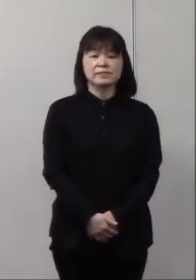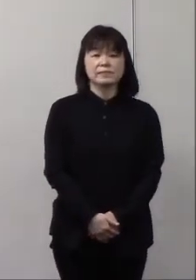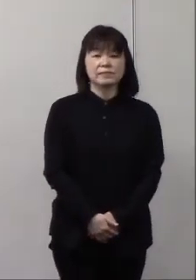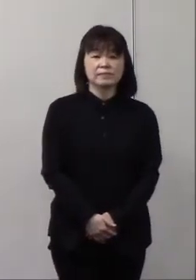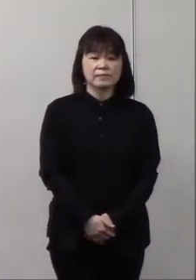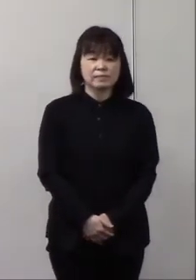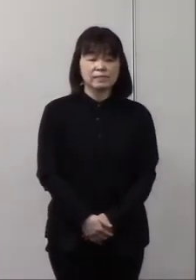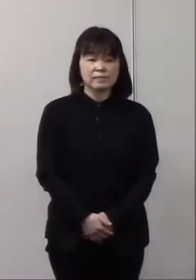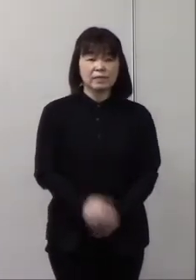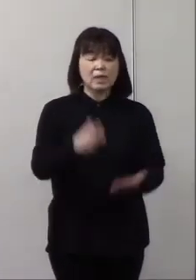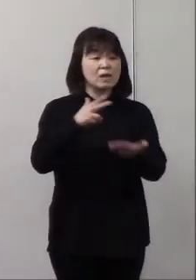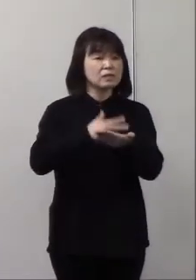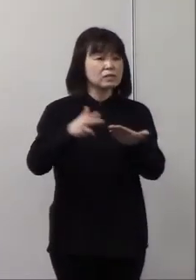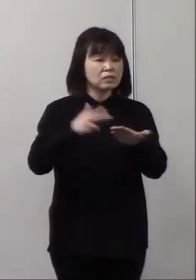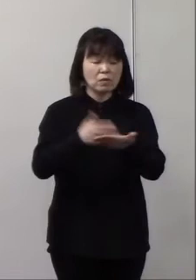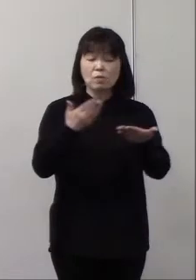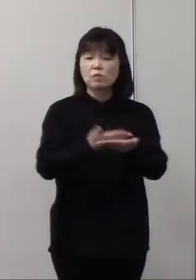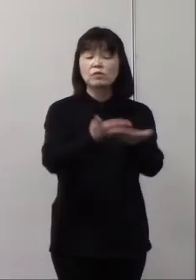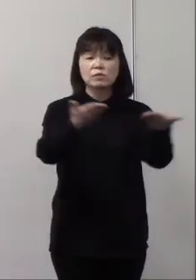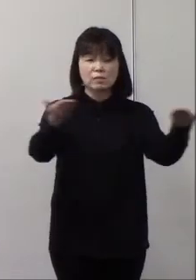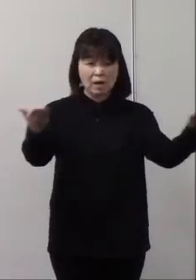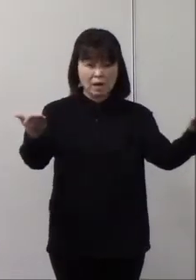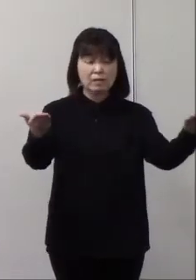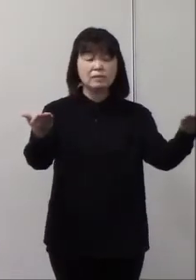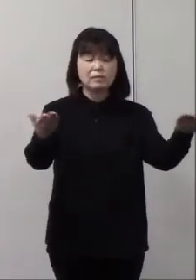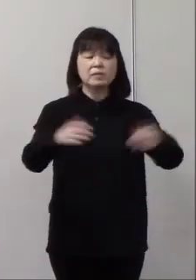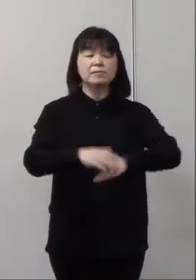お手元にお配りしているように、